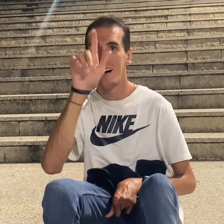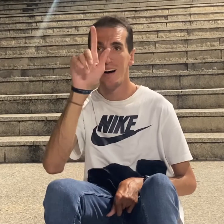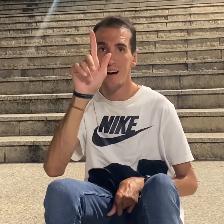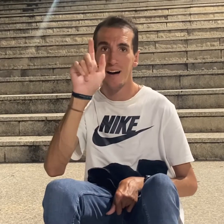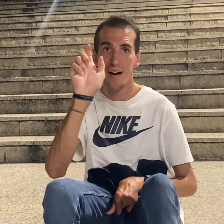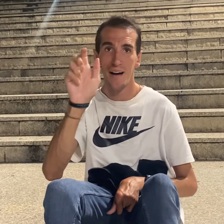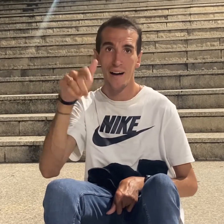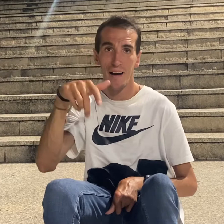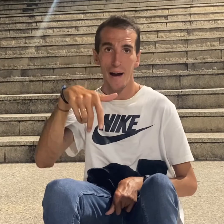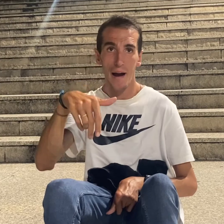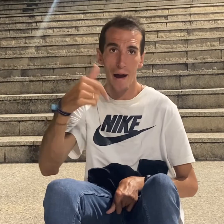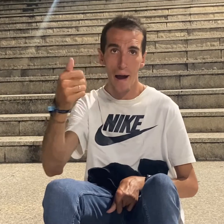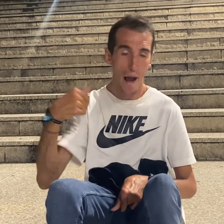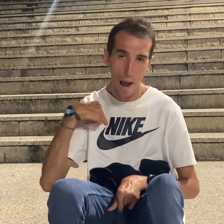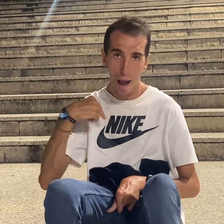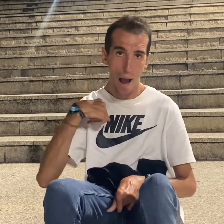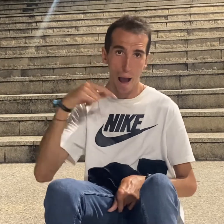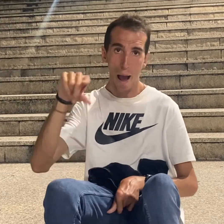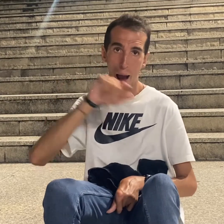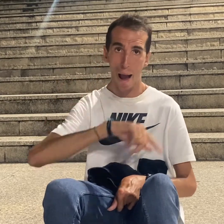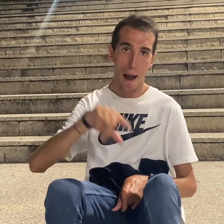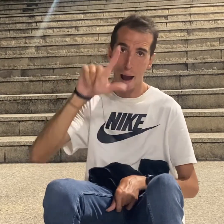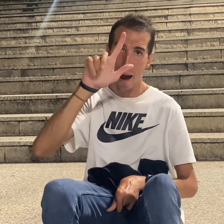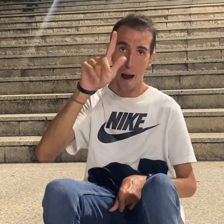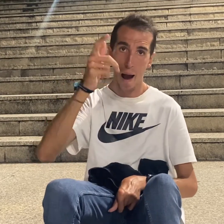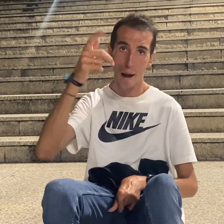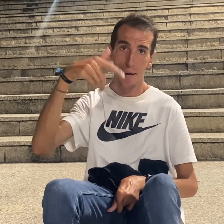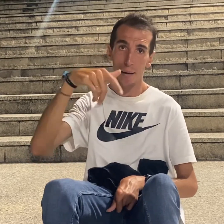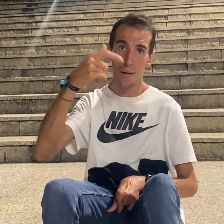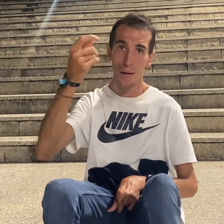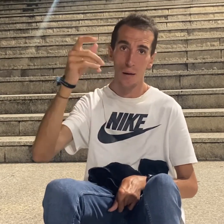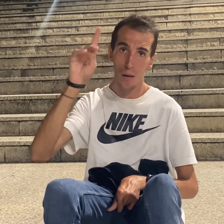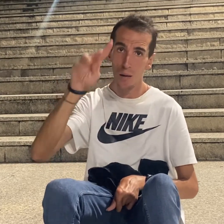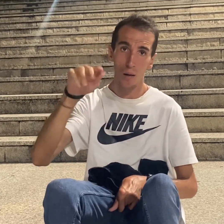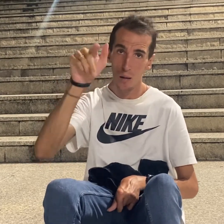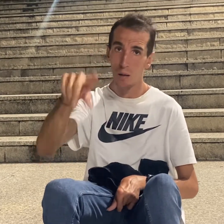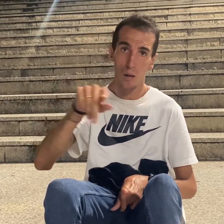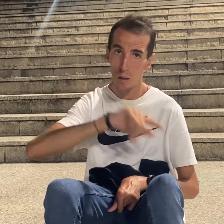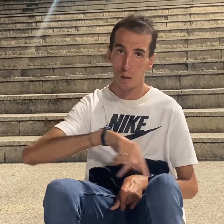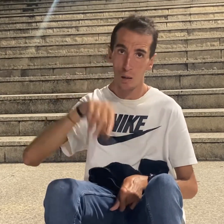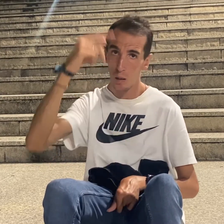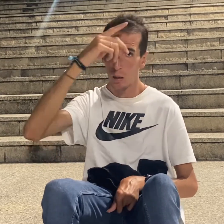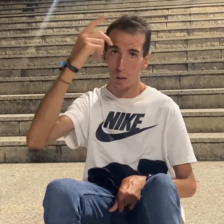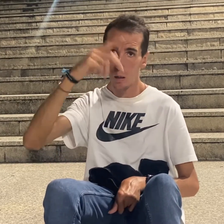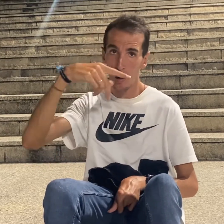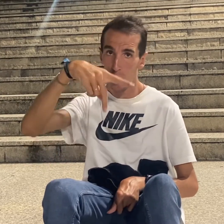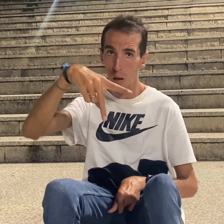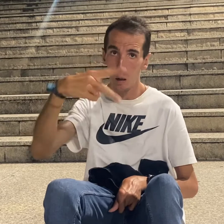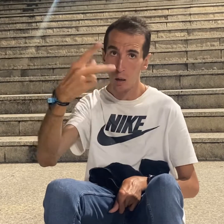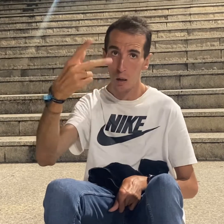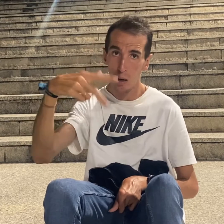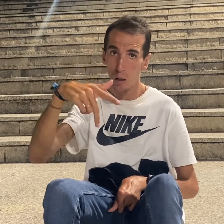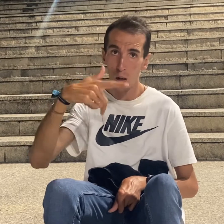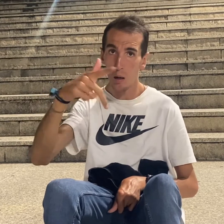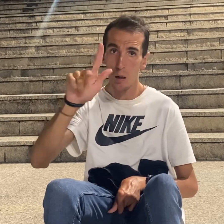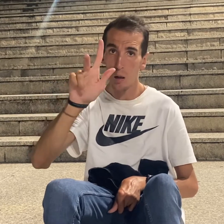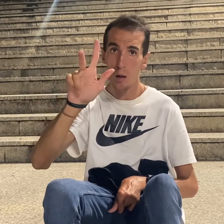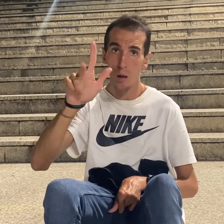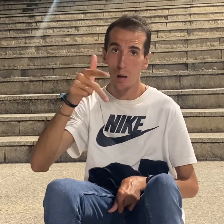Aquest és el meu lema de vida i la meva forma de viure, bàsicament. El límit te'l poses tu. I per què? Doncs bàsicament penso que ningú et